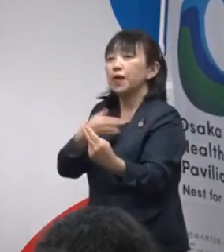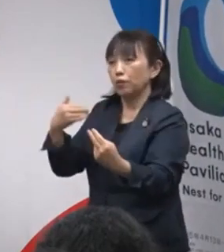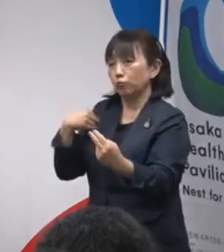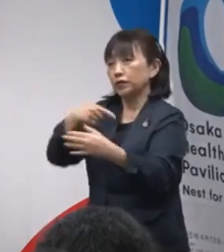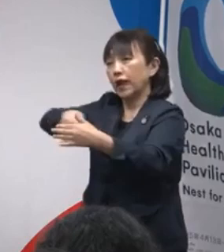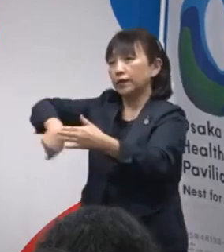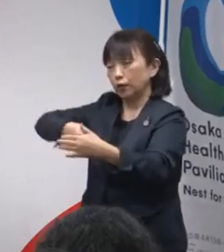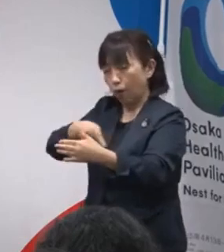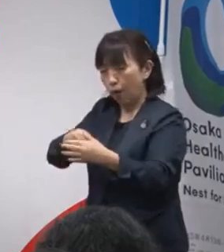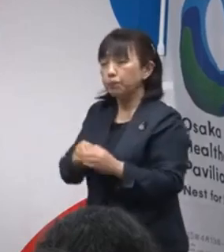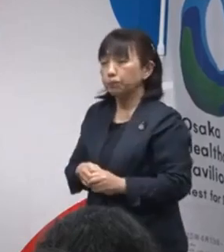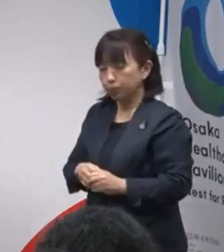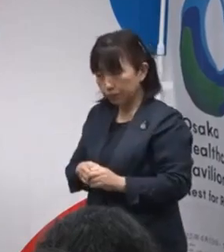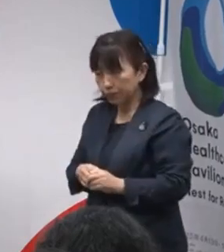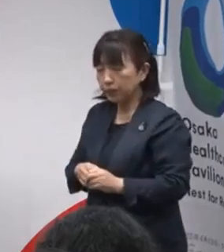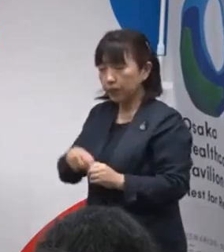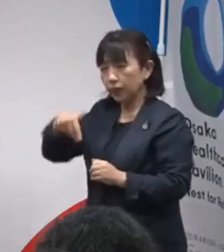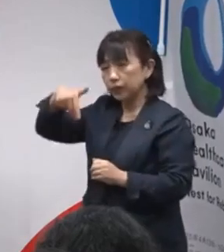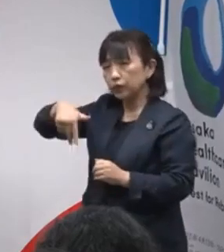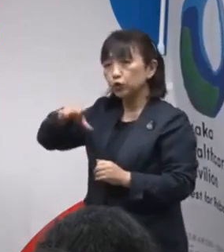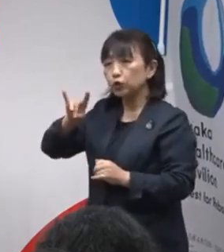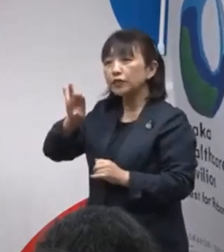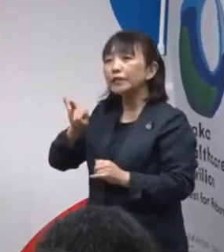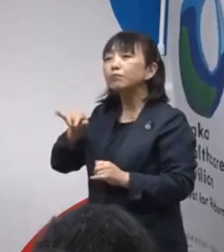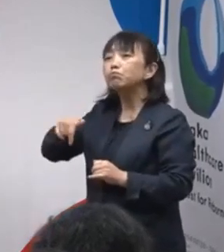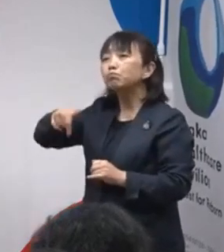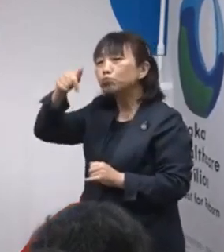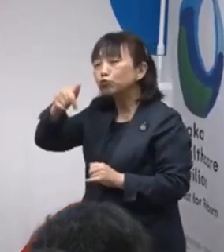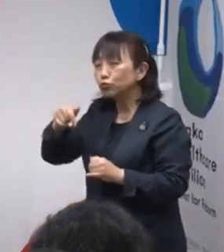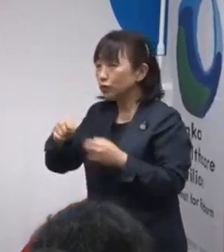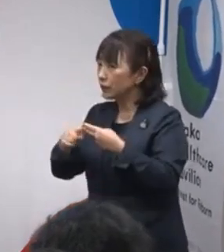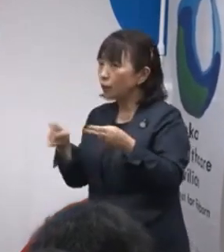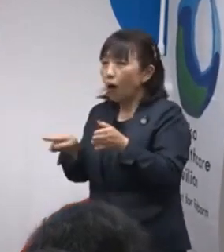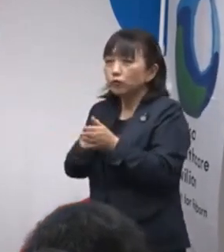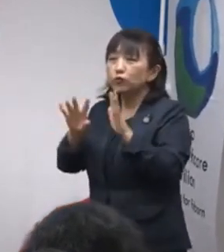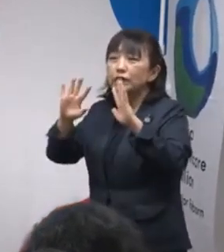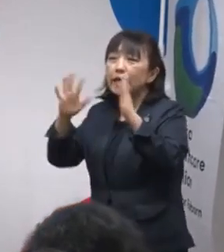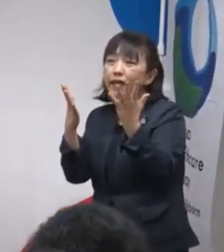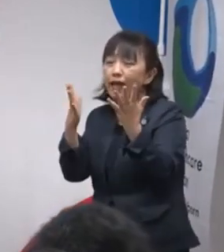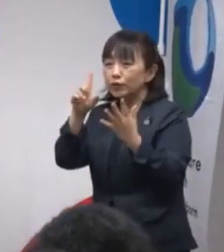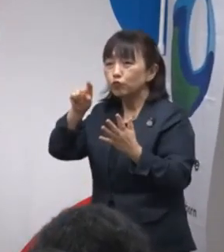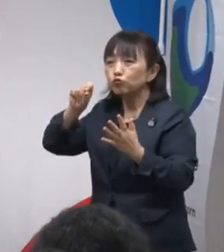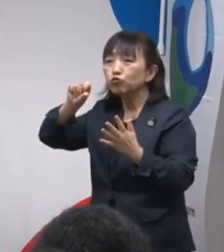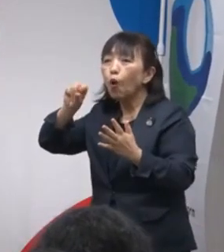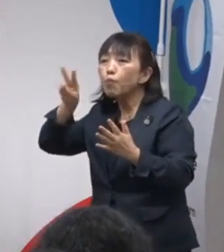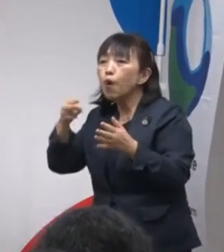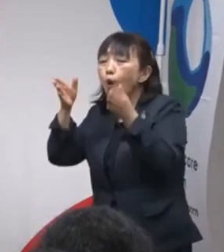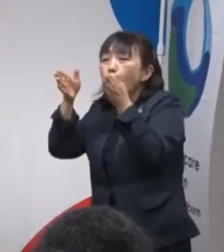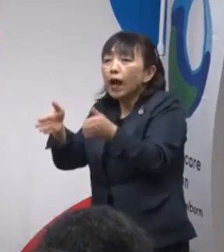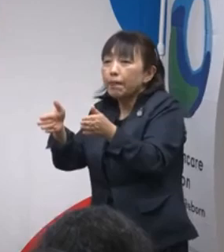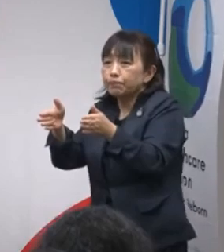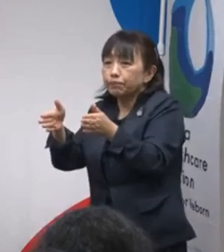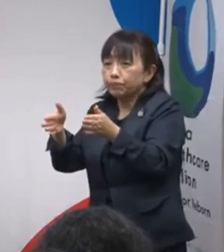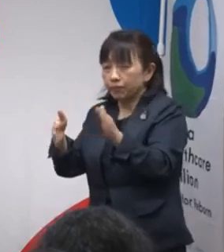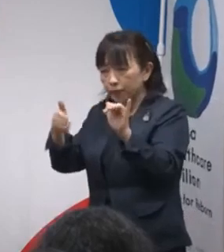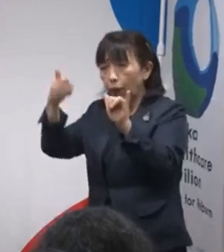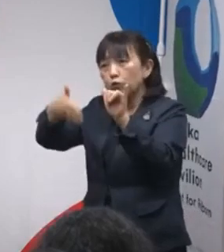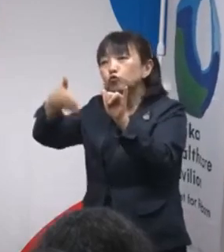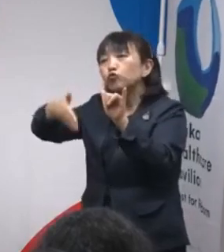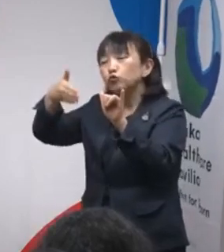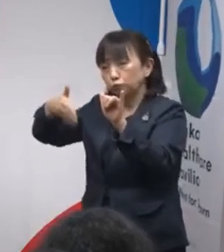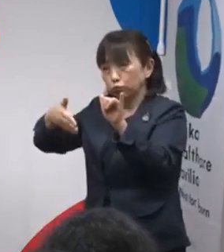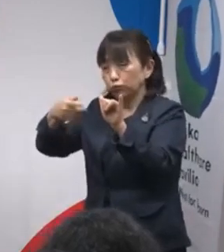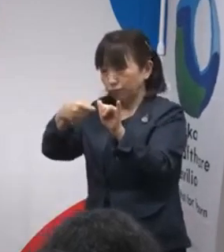。スキップ機能がついてない15秒の YouTube のこの動画です